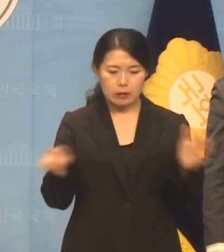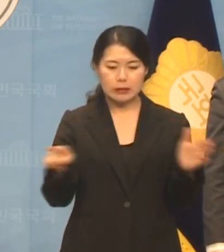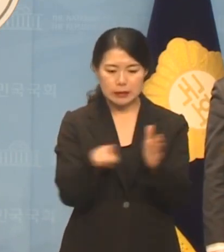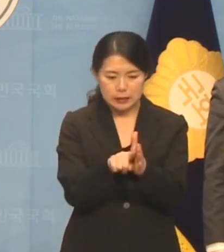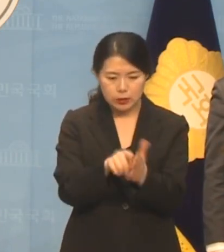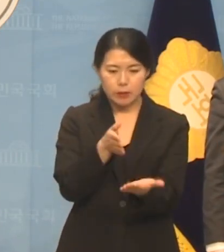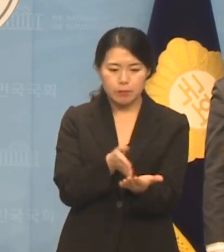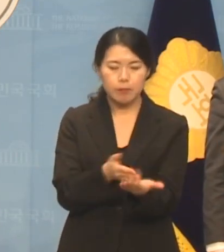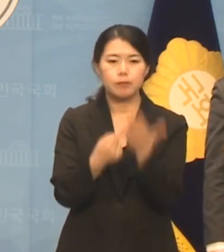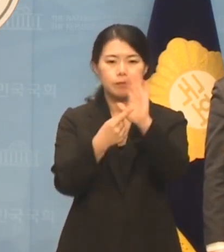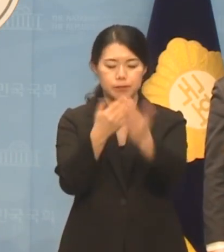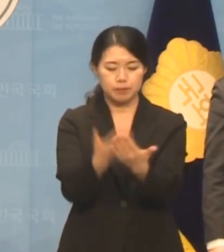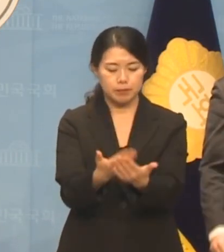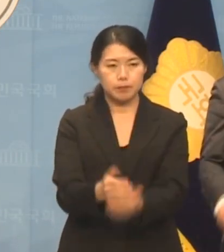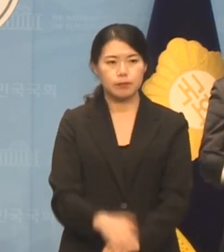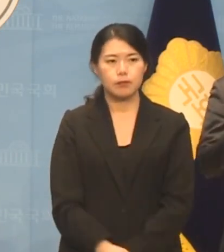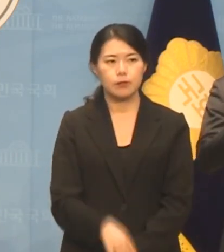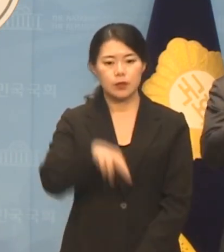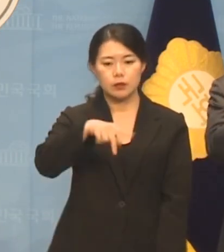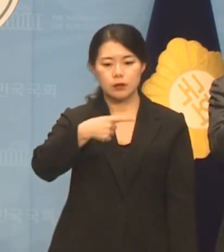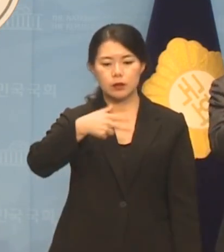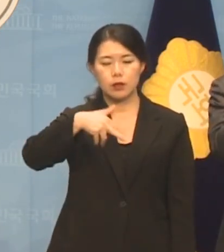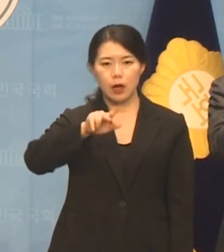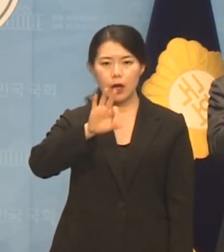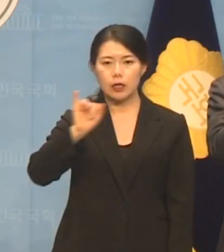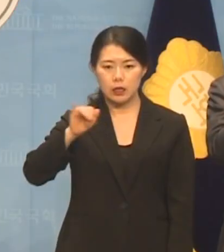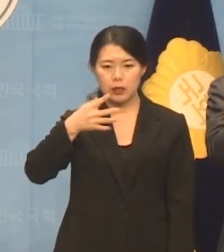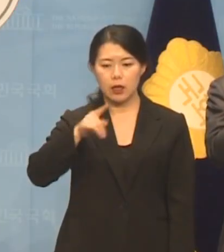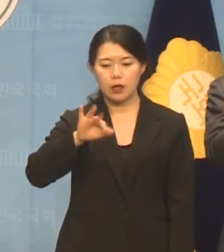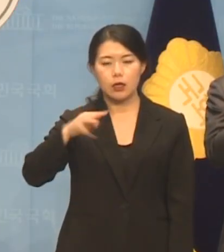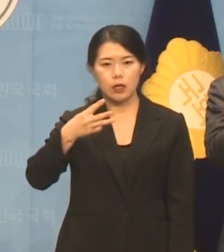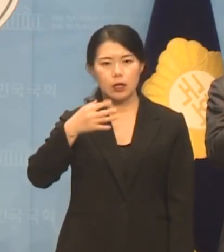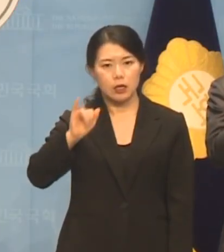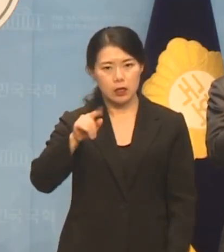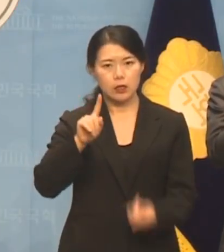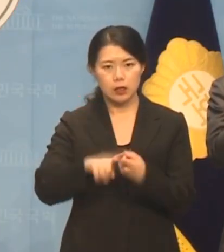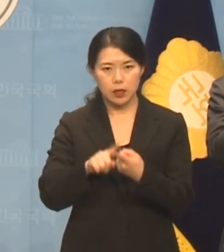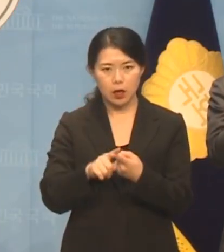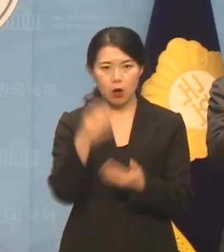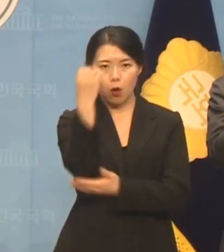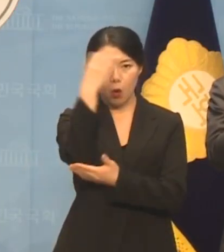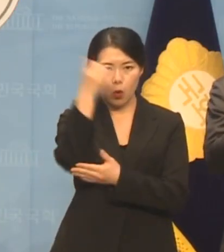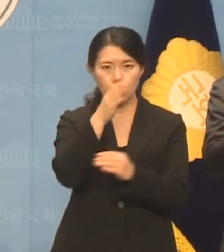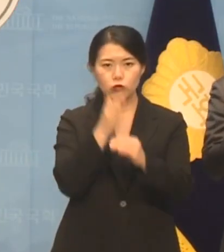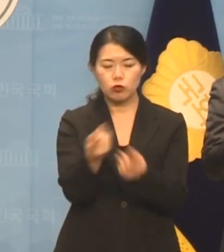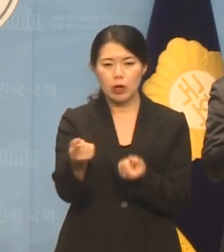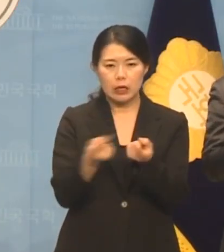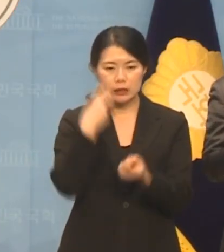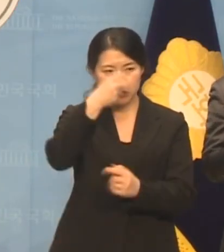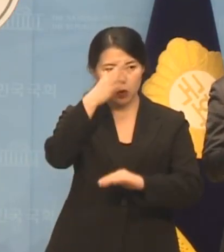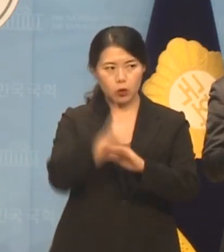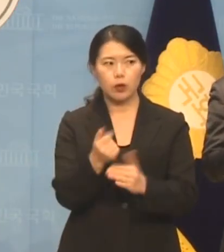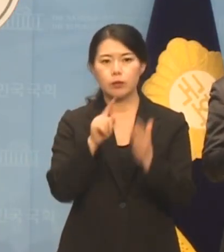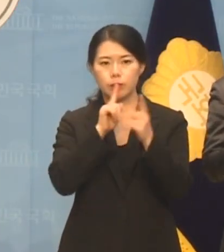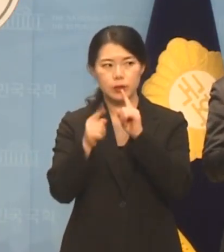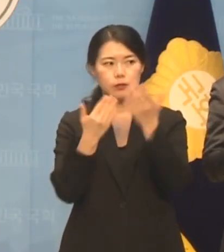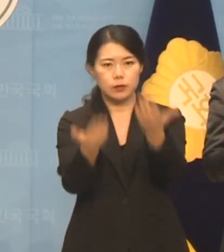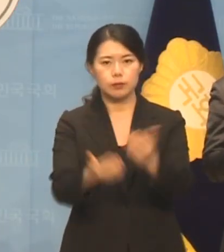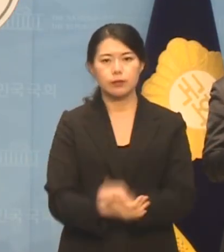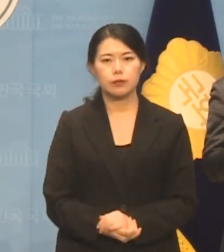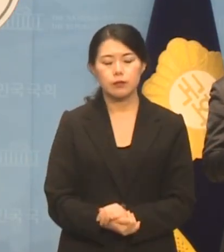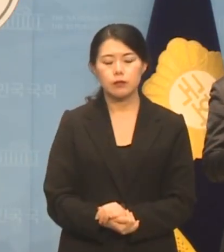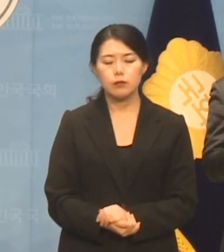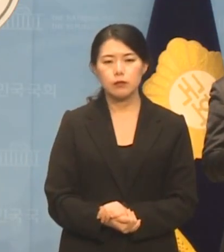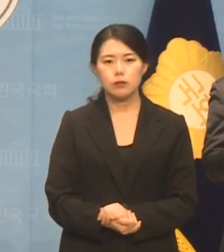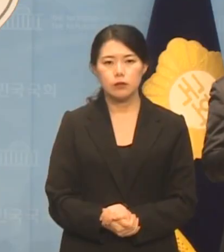해주실 것을 촉구드립니다. 스카이데일리 허위 보도에 대한 언론 중재의 중재 심리 결과를 말씀드리겠습니다.